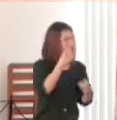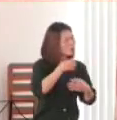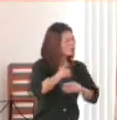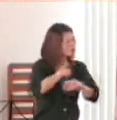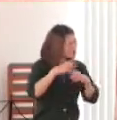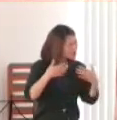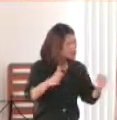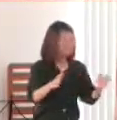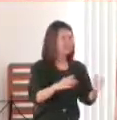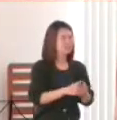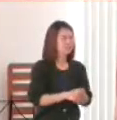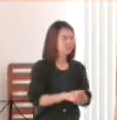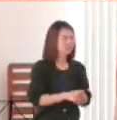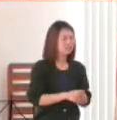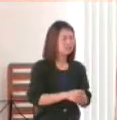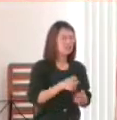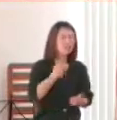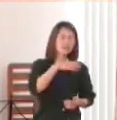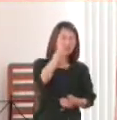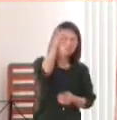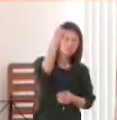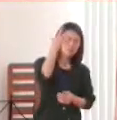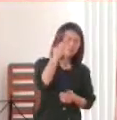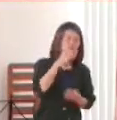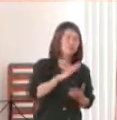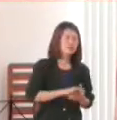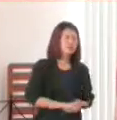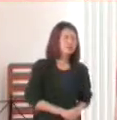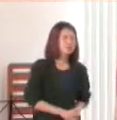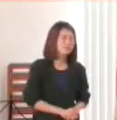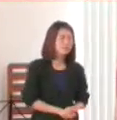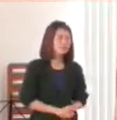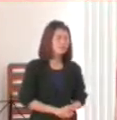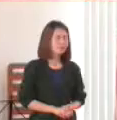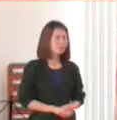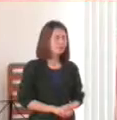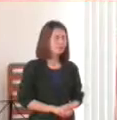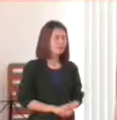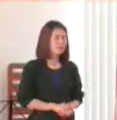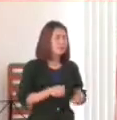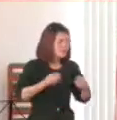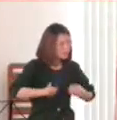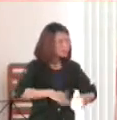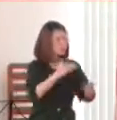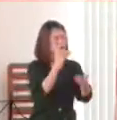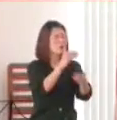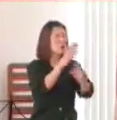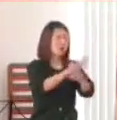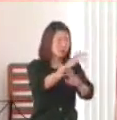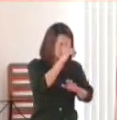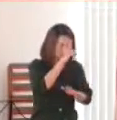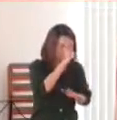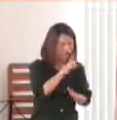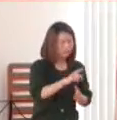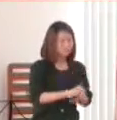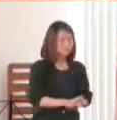必要がないということを私たちに教えるために生まれてくださいましたことを感謝いたします。